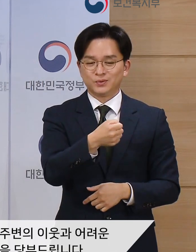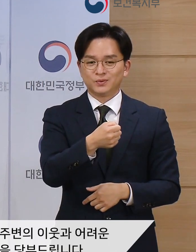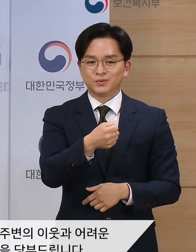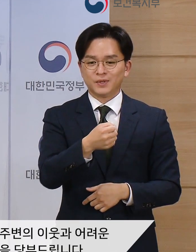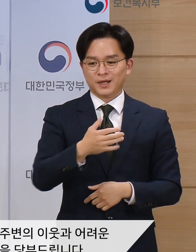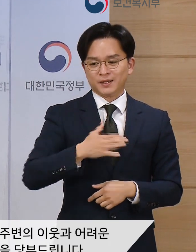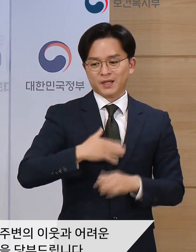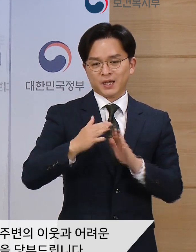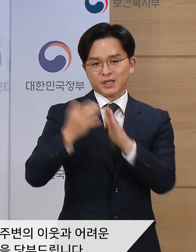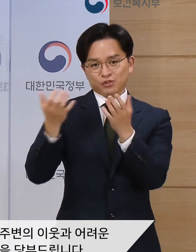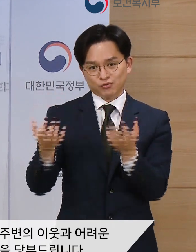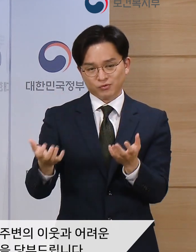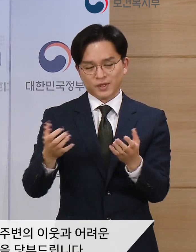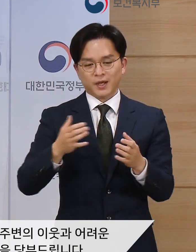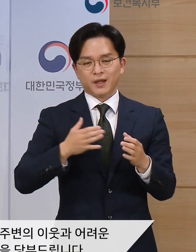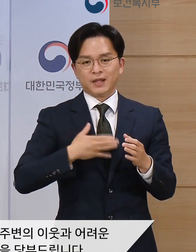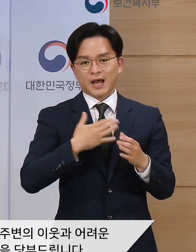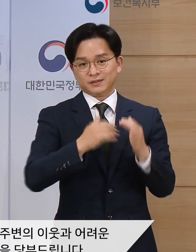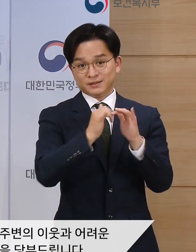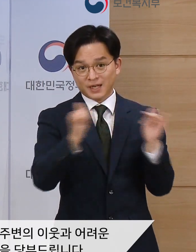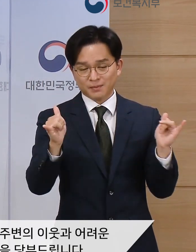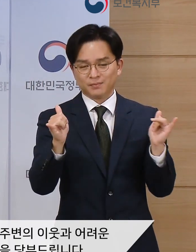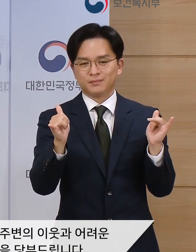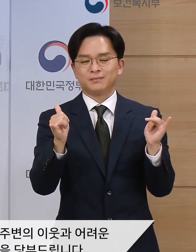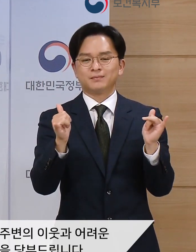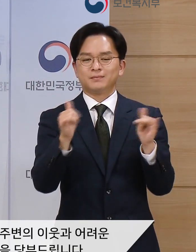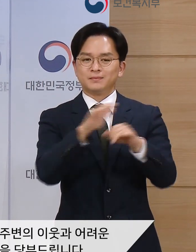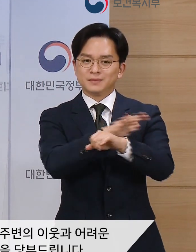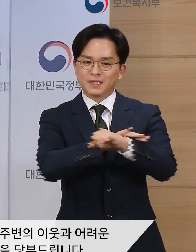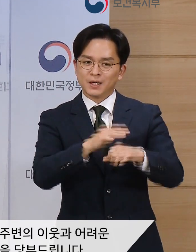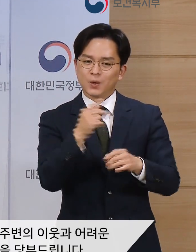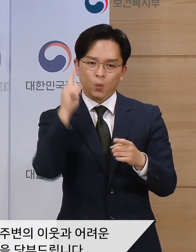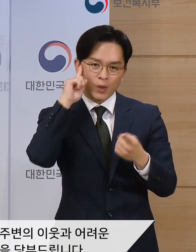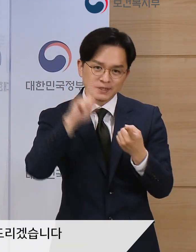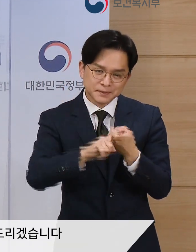더 관심을 기울이고 배려해 주실 것을 당부드립니다.